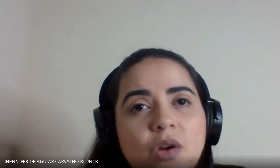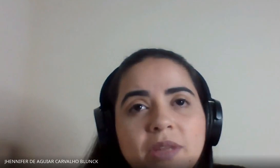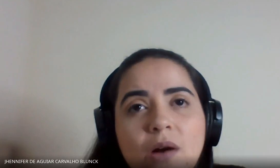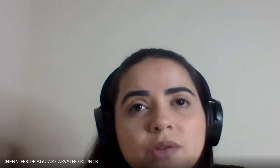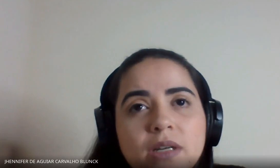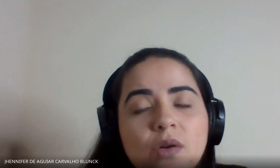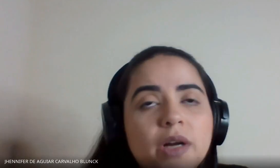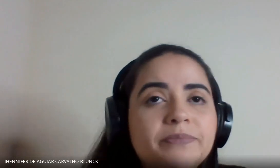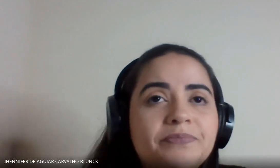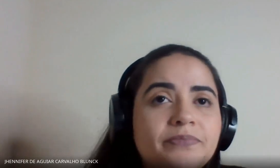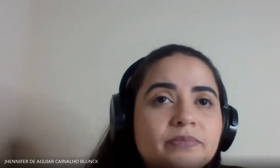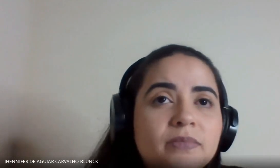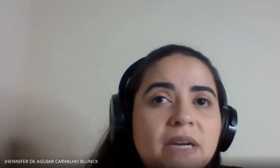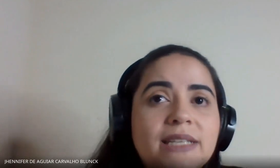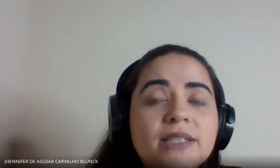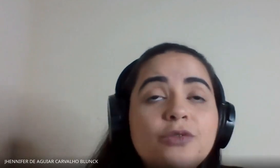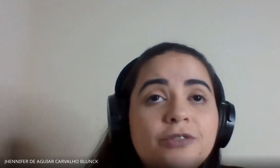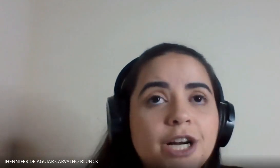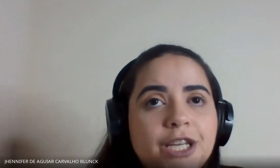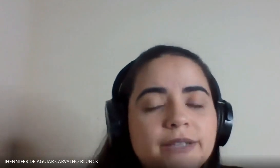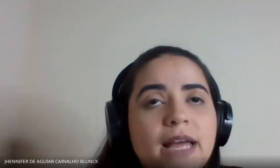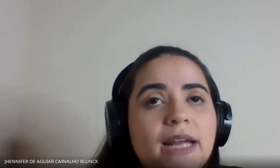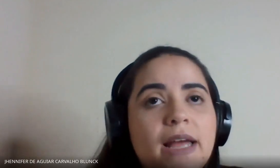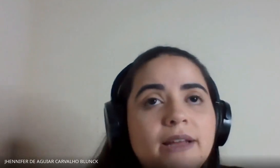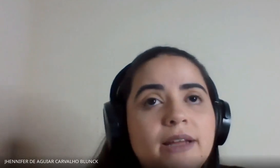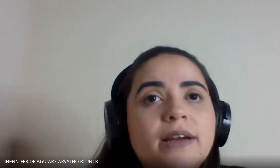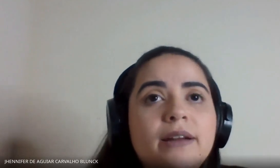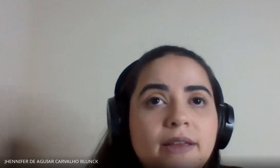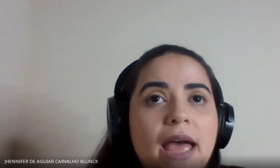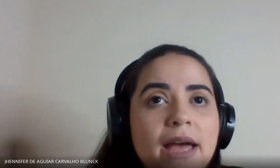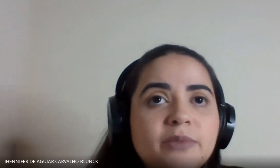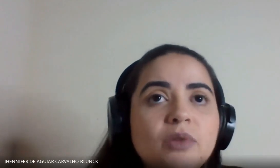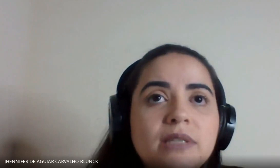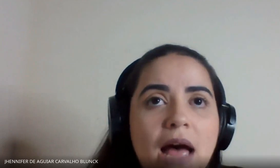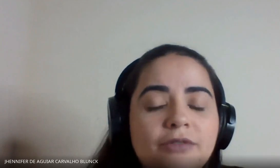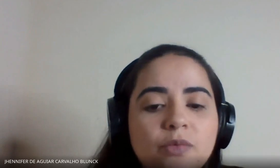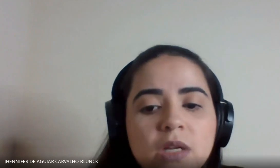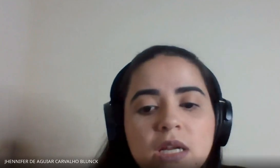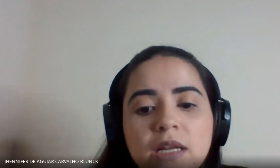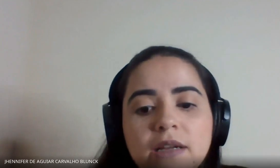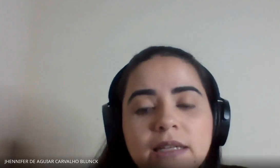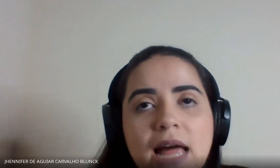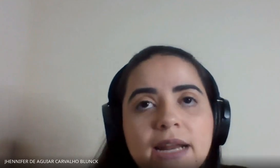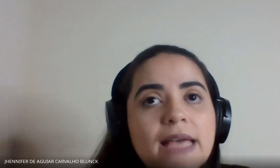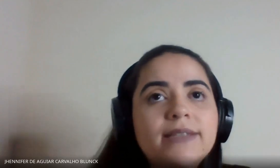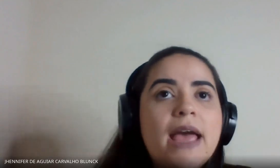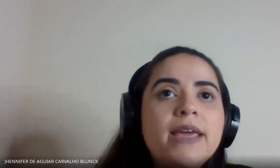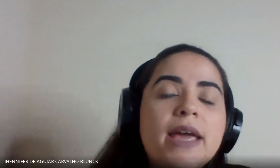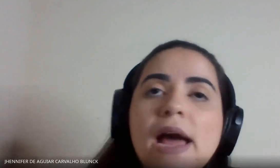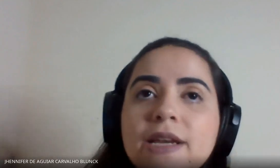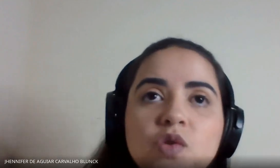esqueci o nome da outra agora. Mas a Silvânia, ela que é a responsável lá